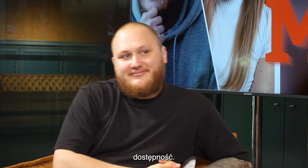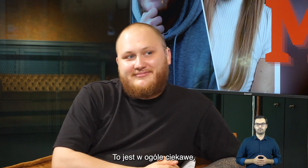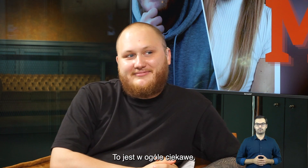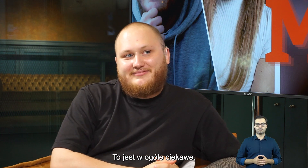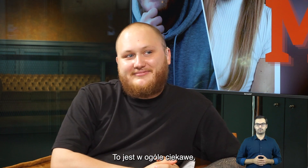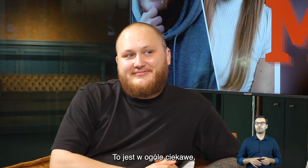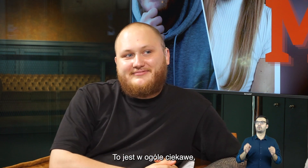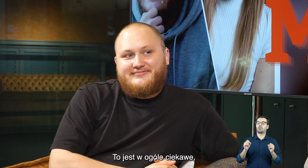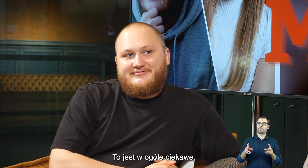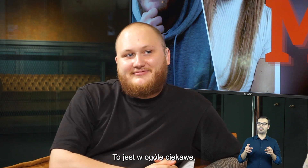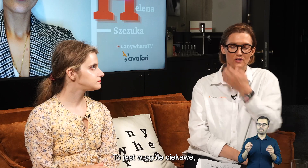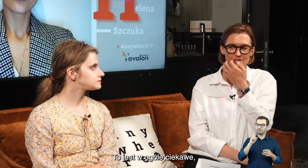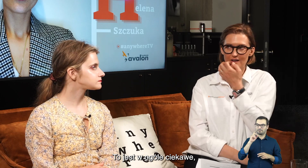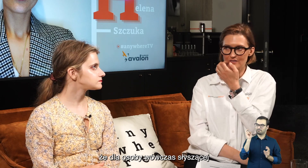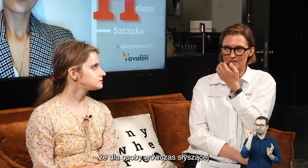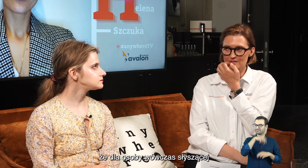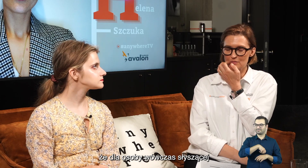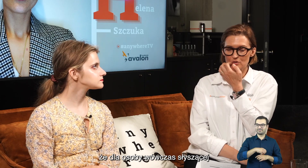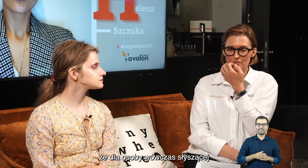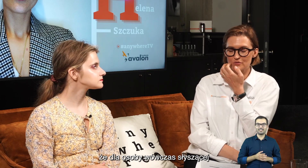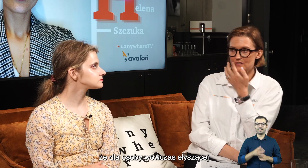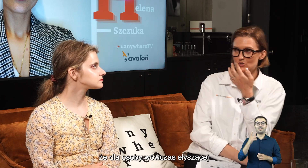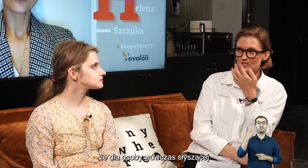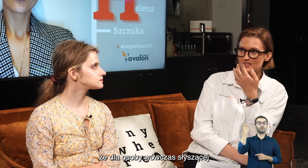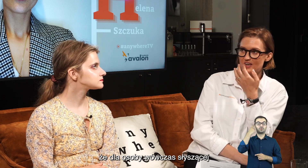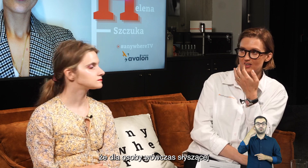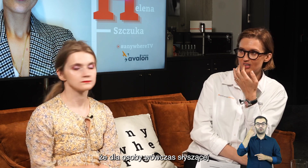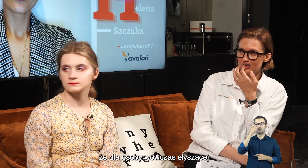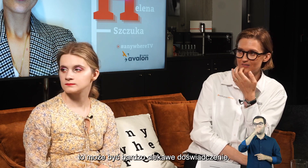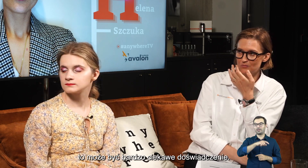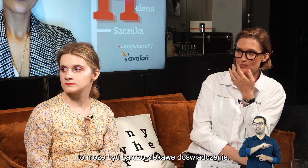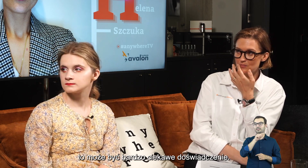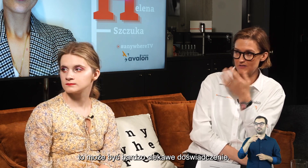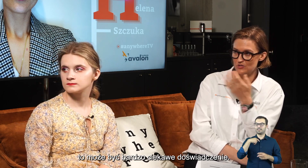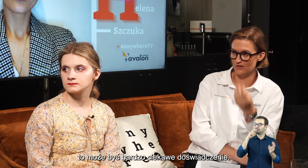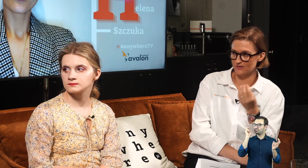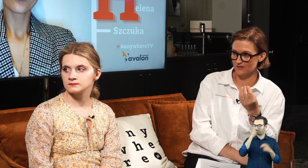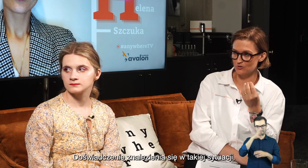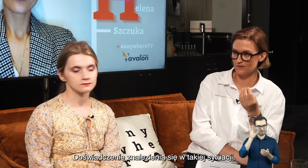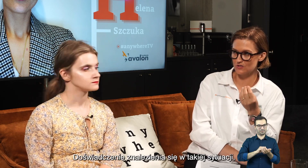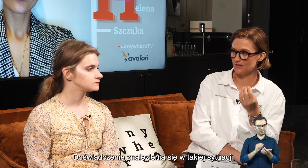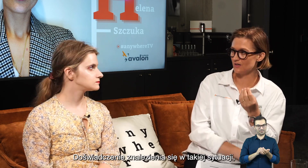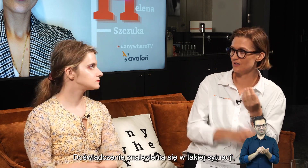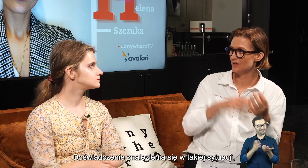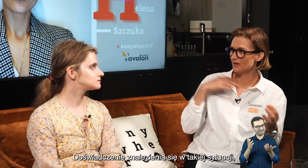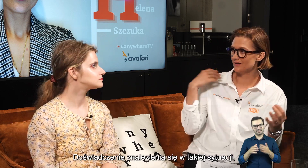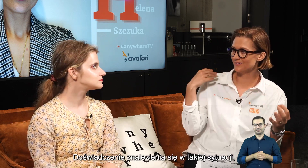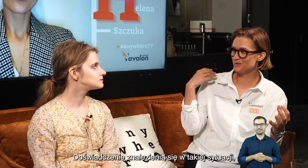dostępność. Okej. To jest w ogóle ciekawe, że dla osoby wówczas słyszącej to może być bardzo ciekawe takie